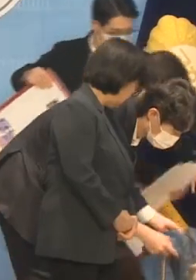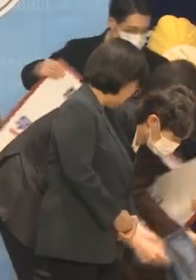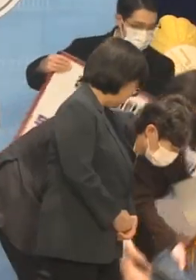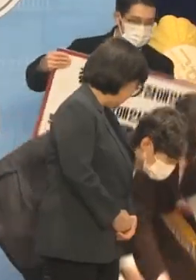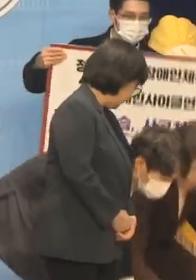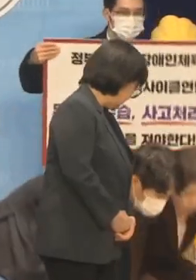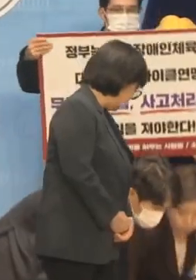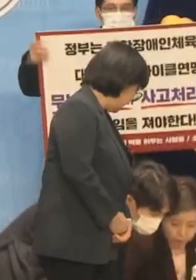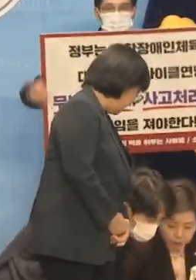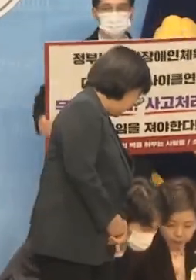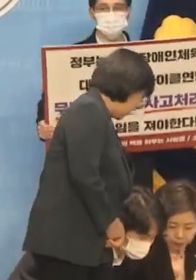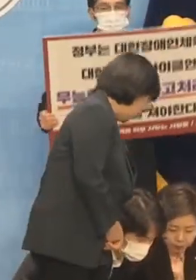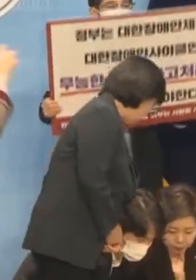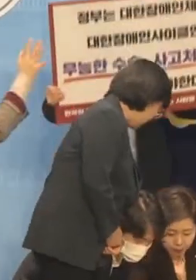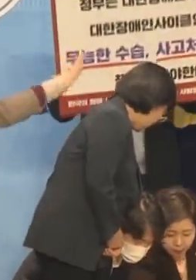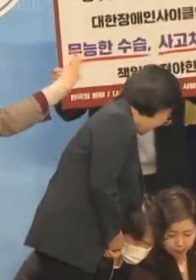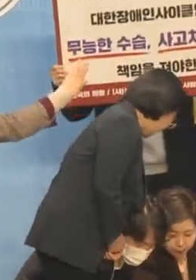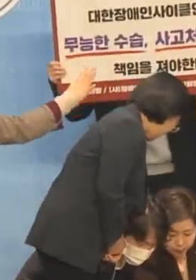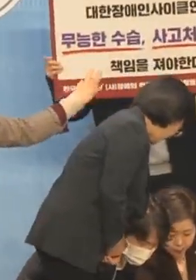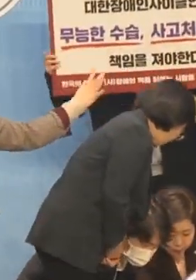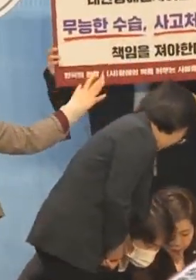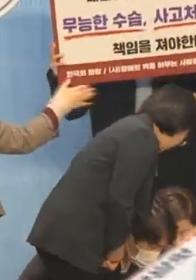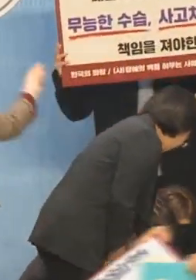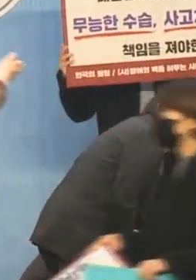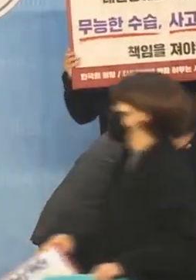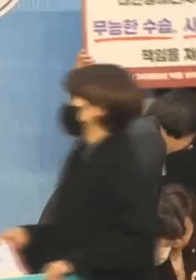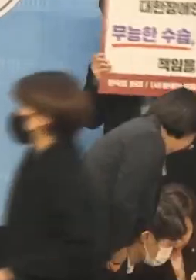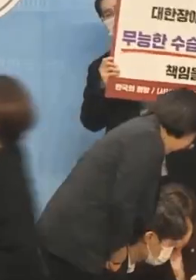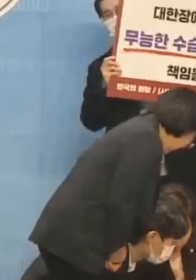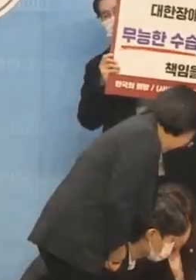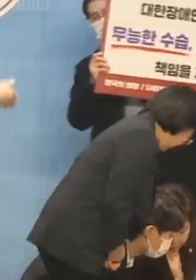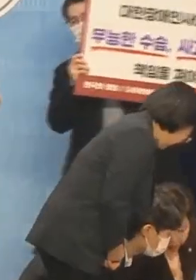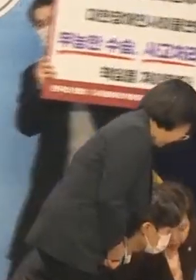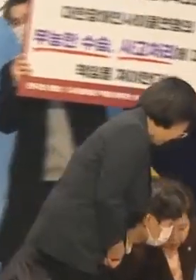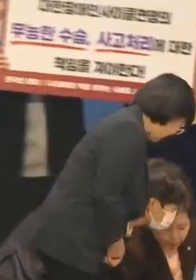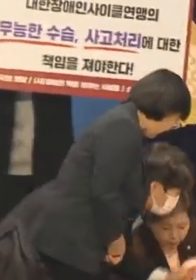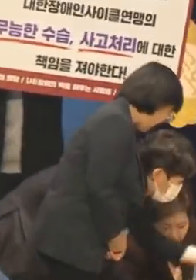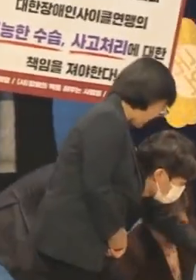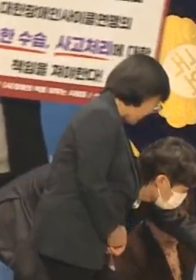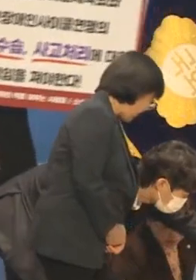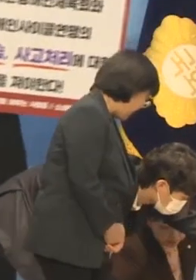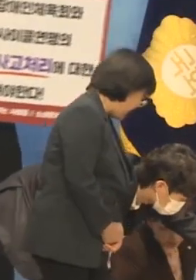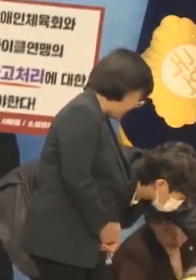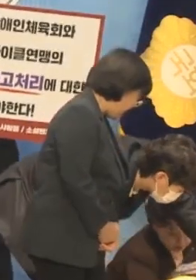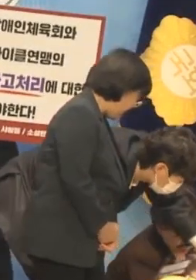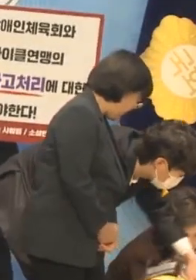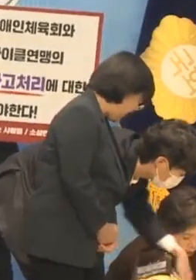이렇게 판넬을 들어주세요. 그 끝에는 사실 잘 안 나오고 가운데로 의원님 뒤로 쓰시면 돼요. 네.